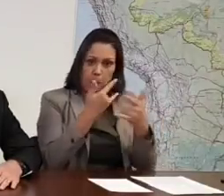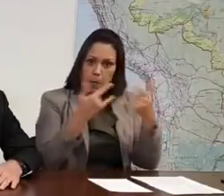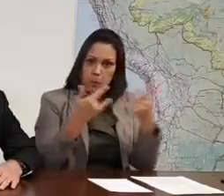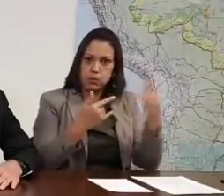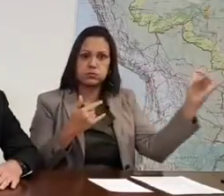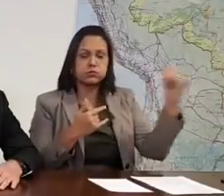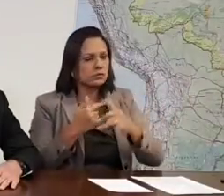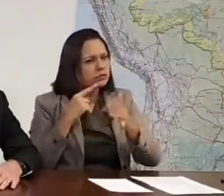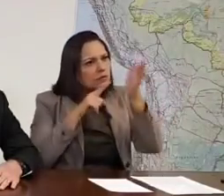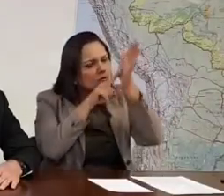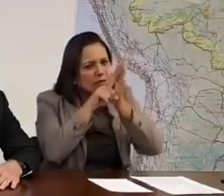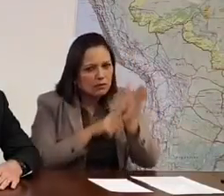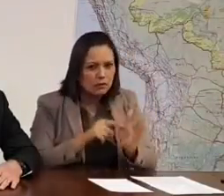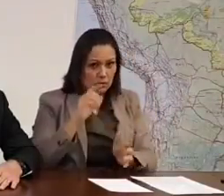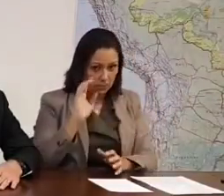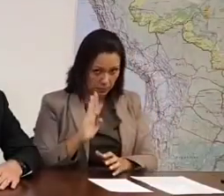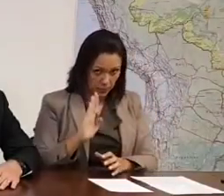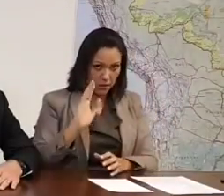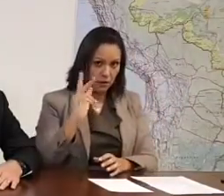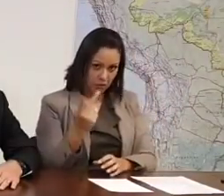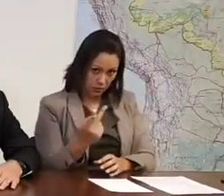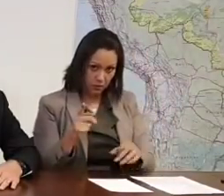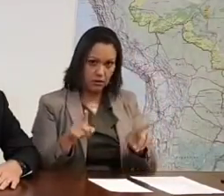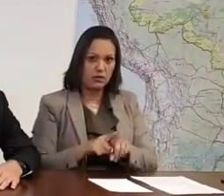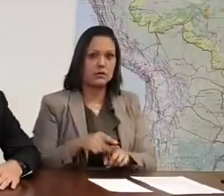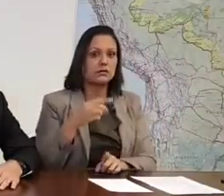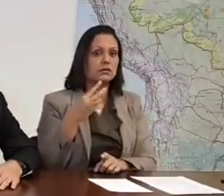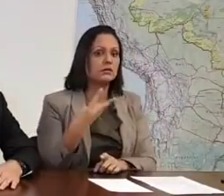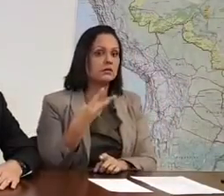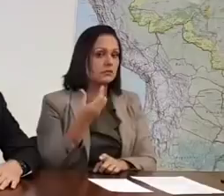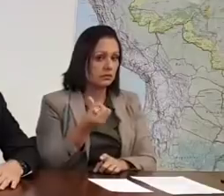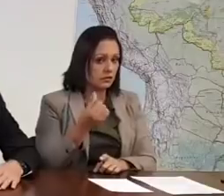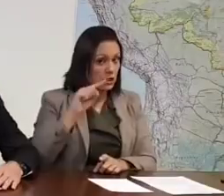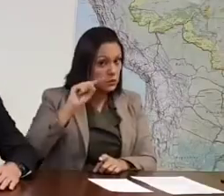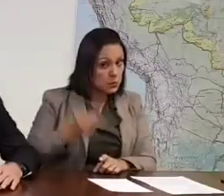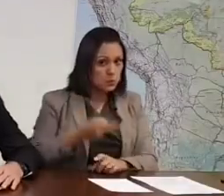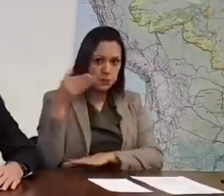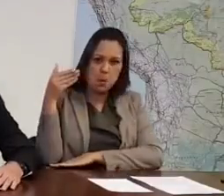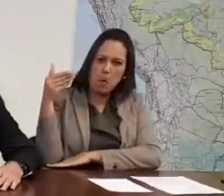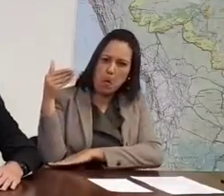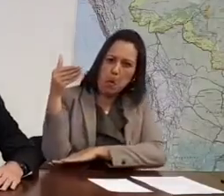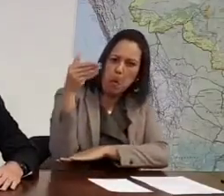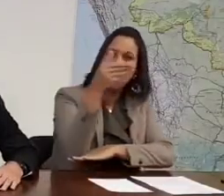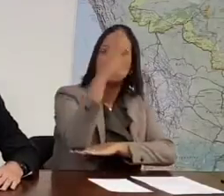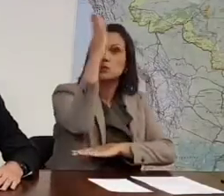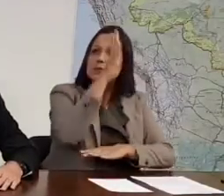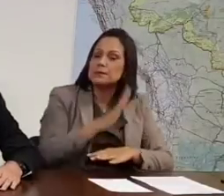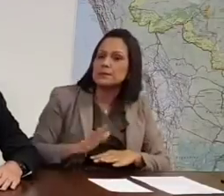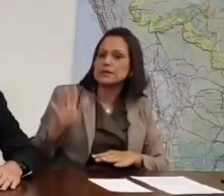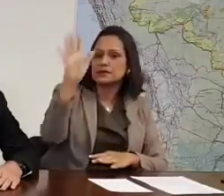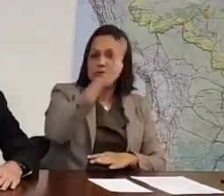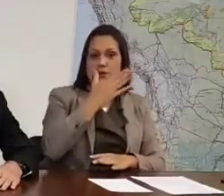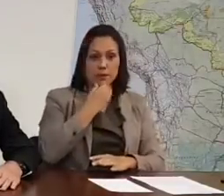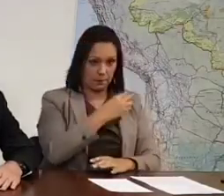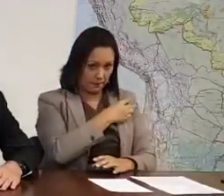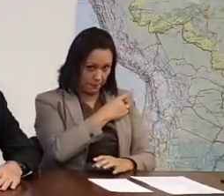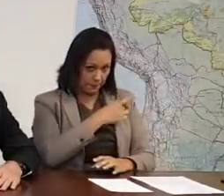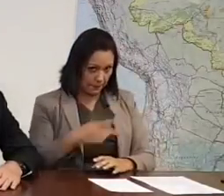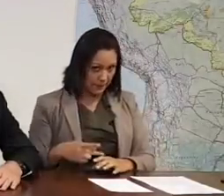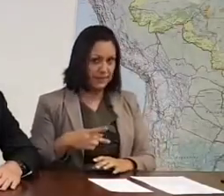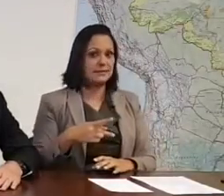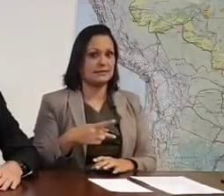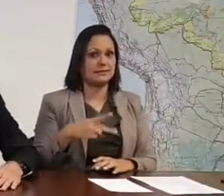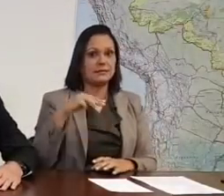Ramos. A BIH, que representa 36 mil hotéis no Brasil, segundo o seu presidente, o Manuel Aliás, o baixinho de